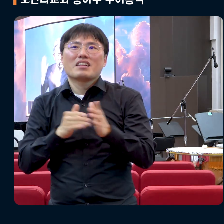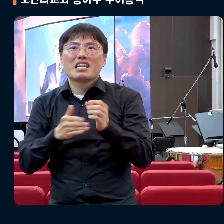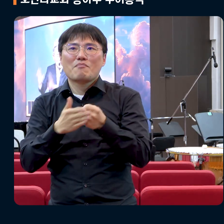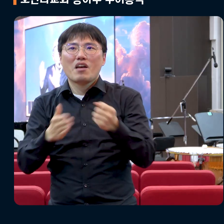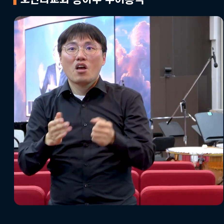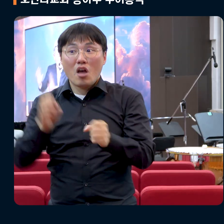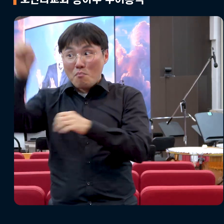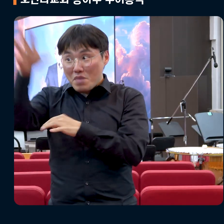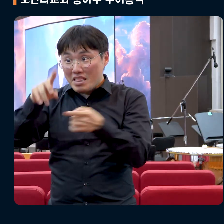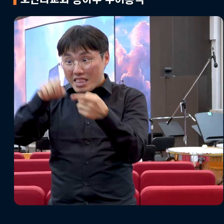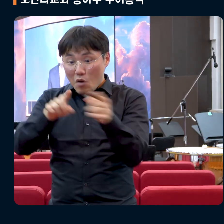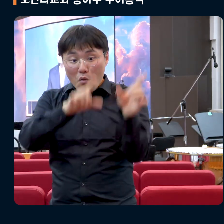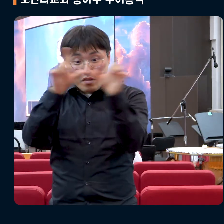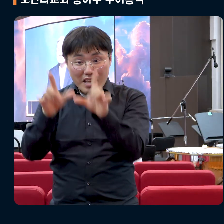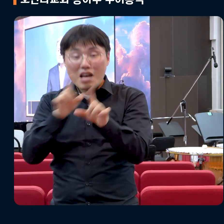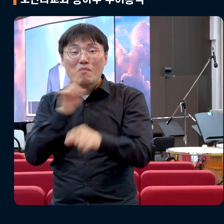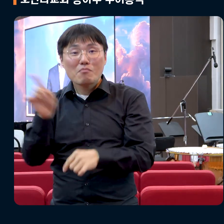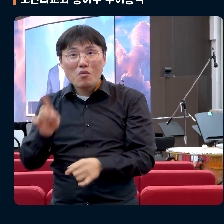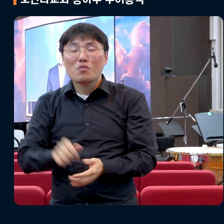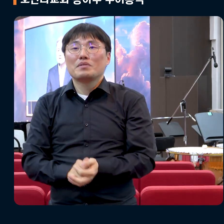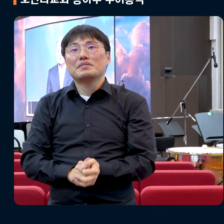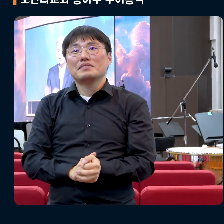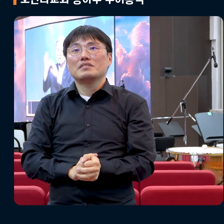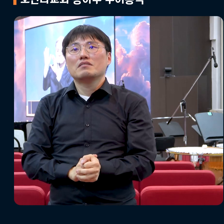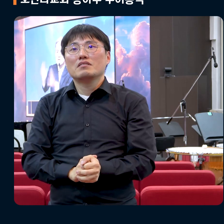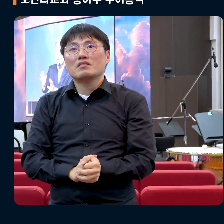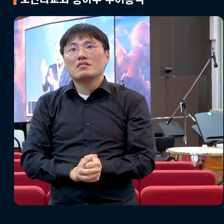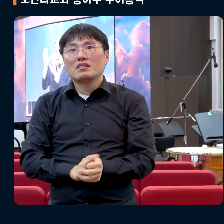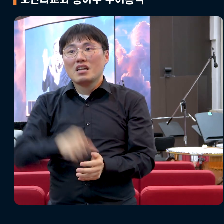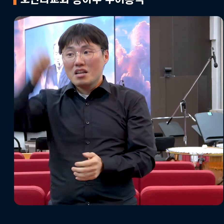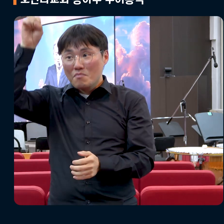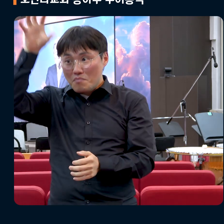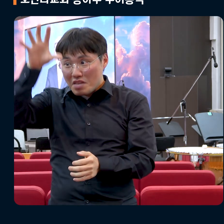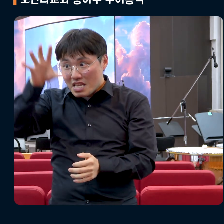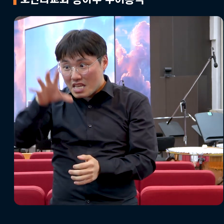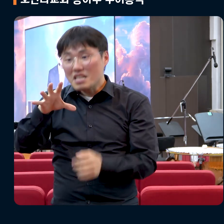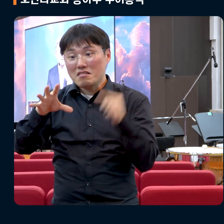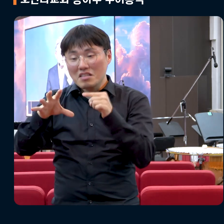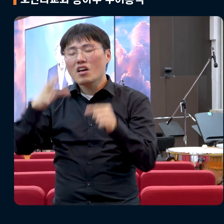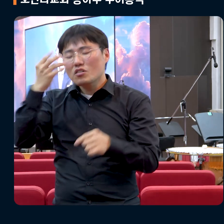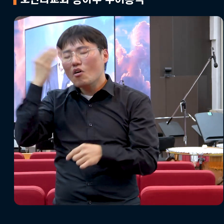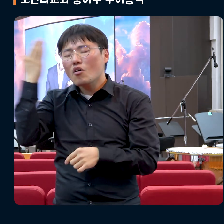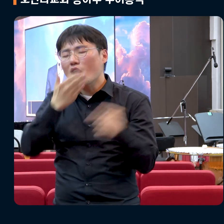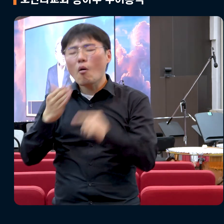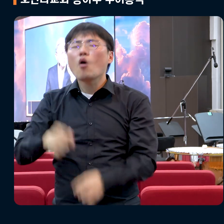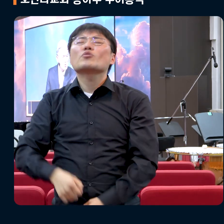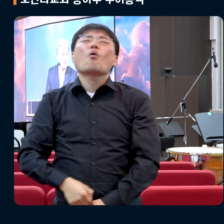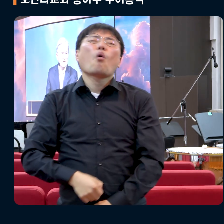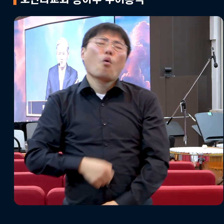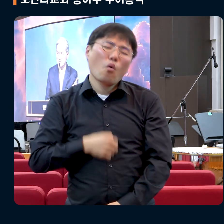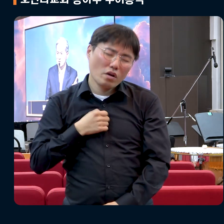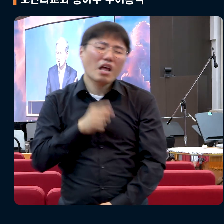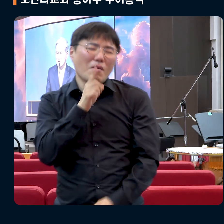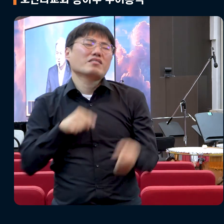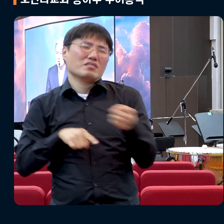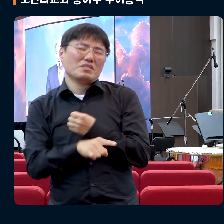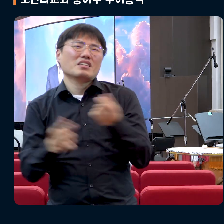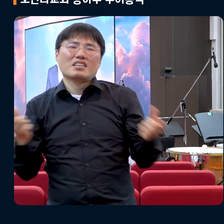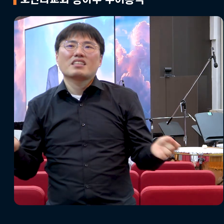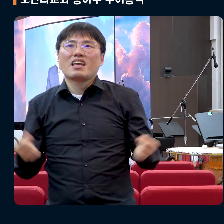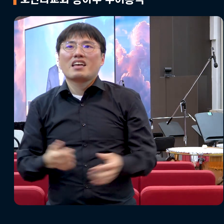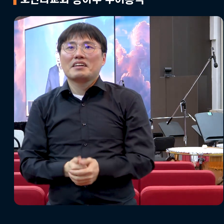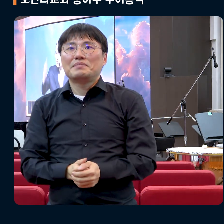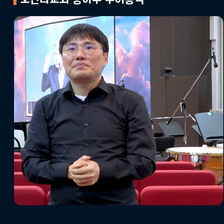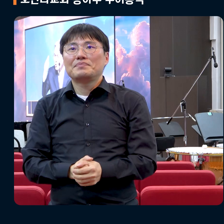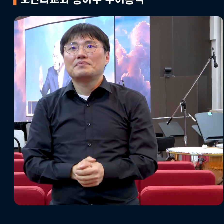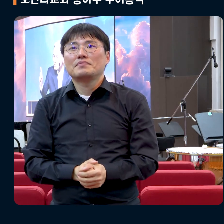때문에 빛으로 산다는 것은요, 소위 빛의 성결은 뭐냐? 정직하고 솔직한 겁니다.